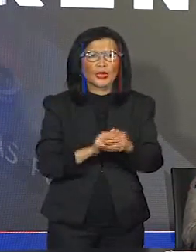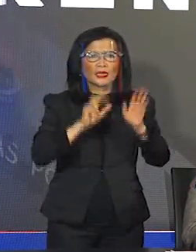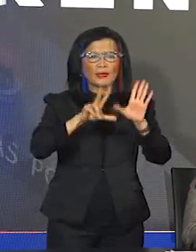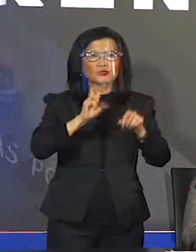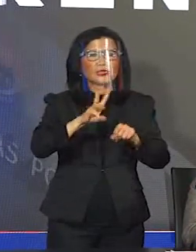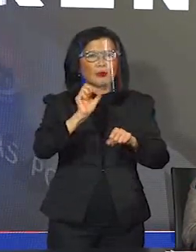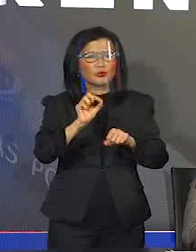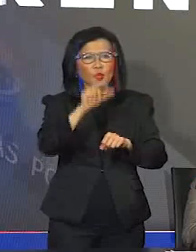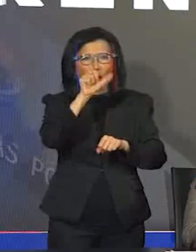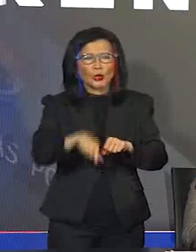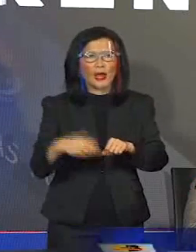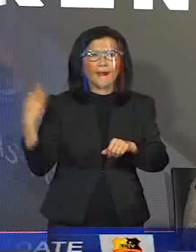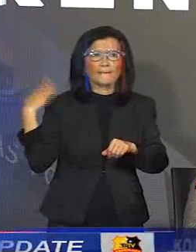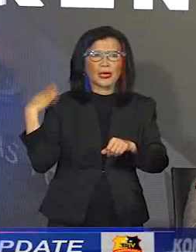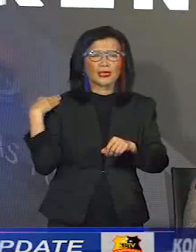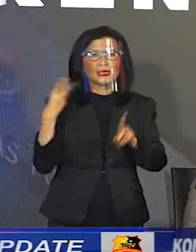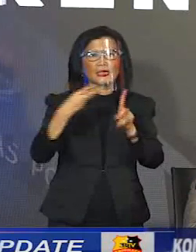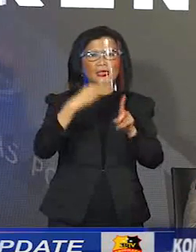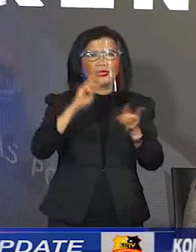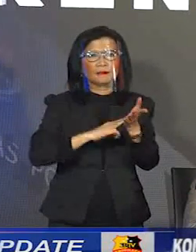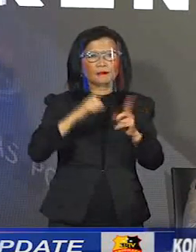19.830 personil berpangkat Bintara.